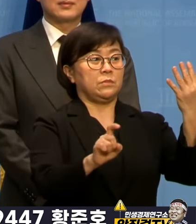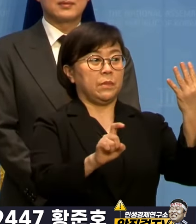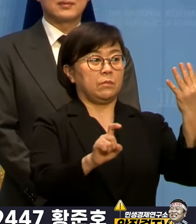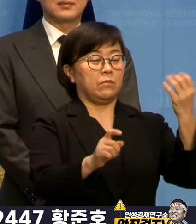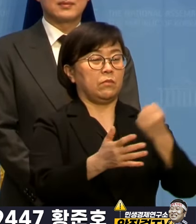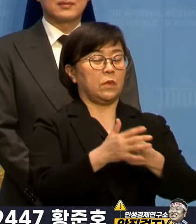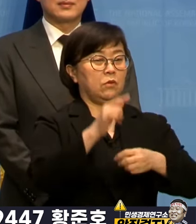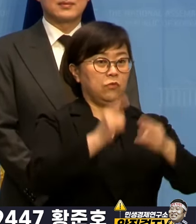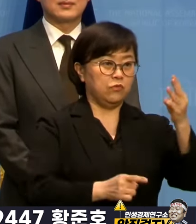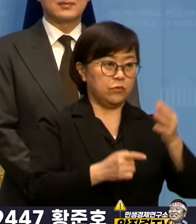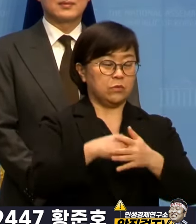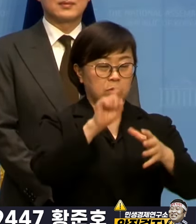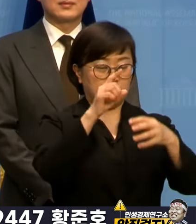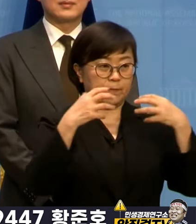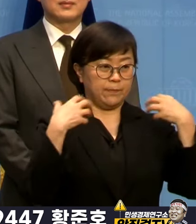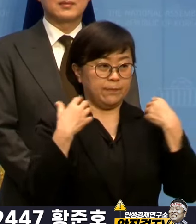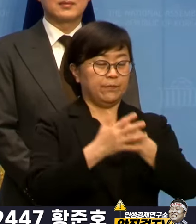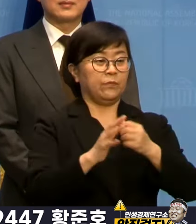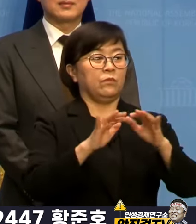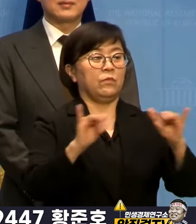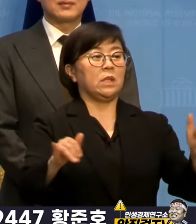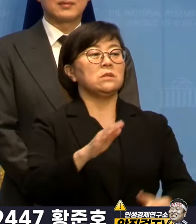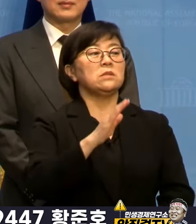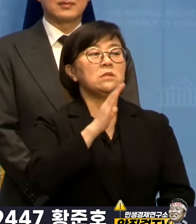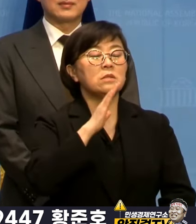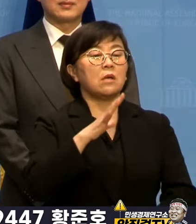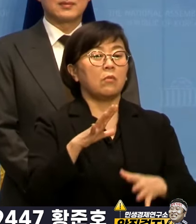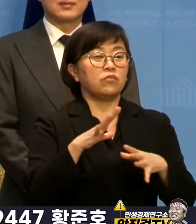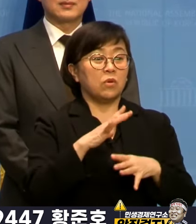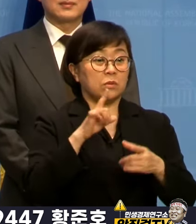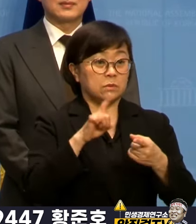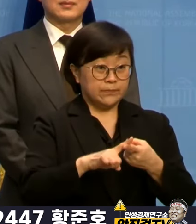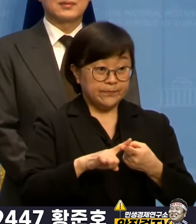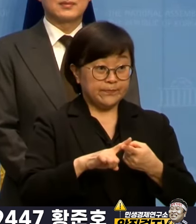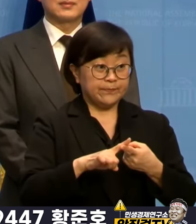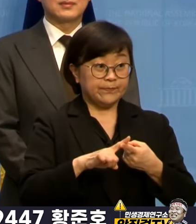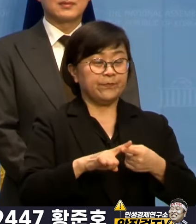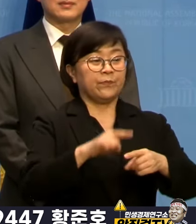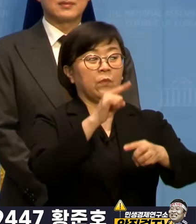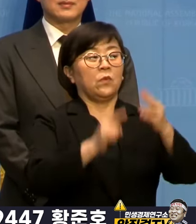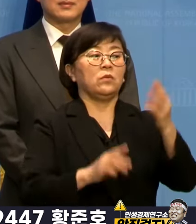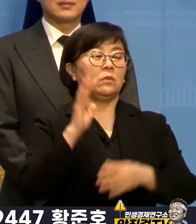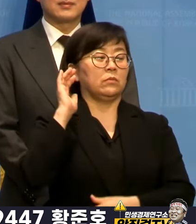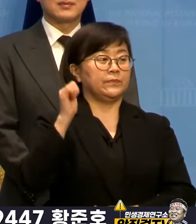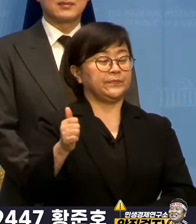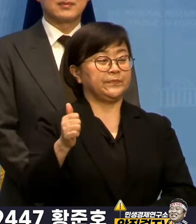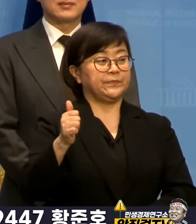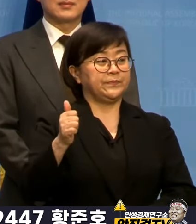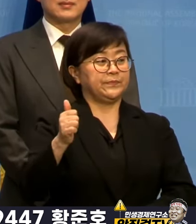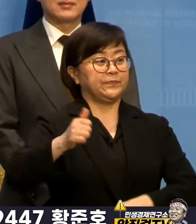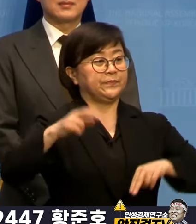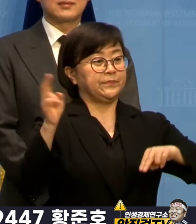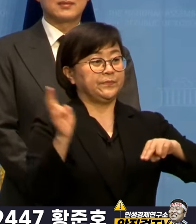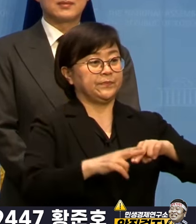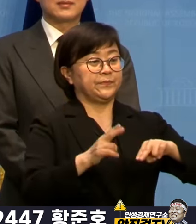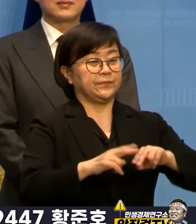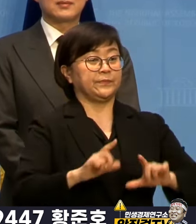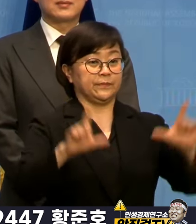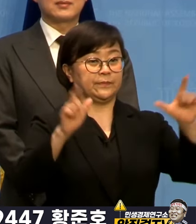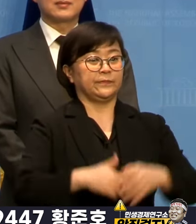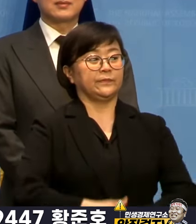총선은 윤석열 정권에게 국민이 얼마나 무서운지 윤석열 대통령에게 해초리를 부는